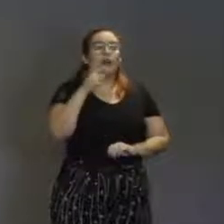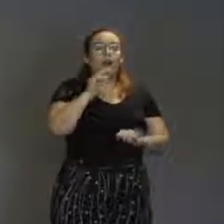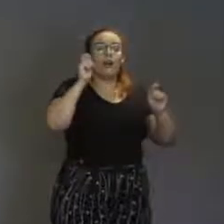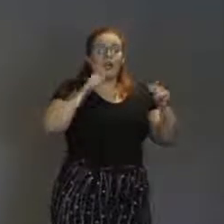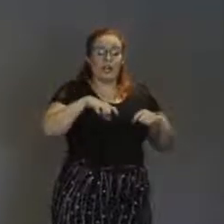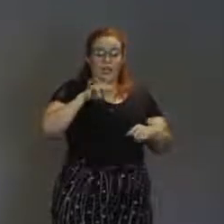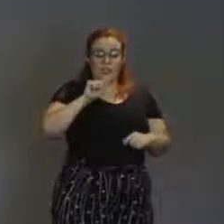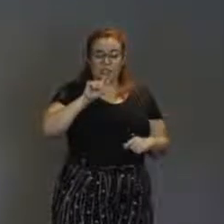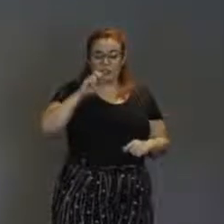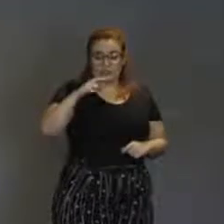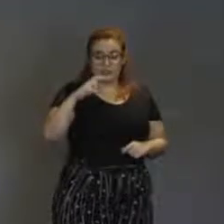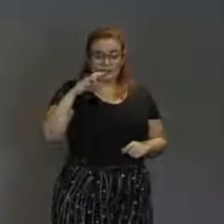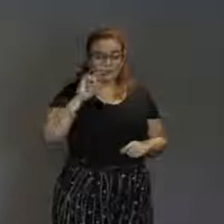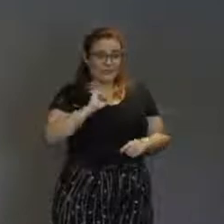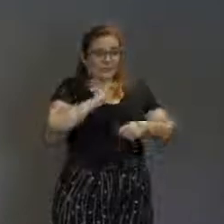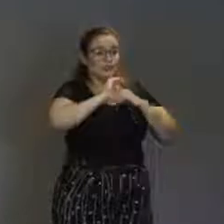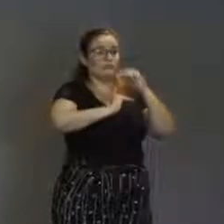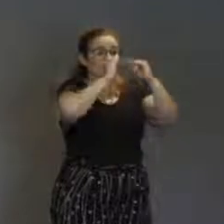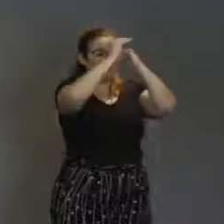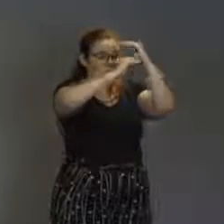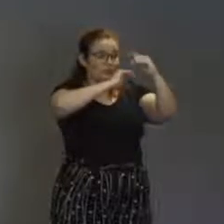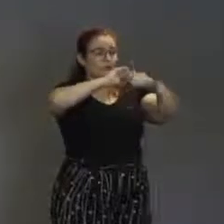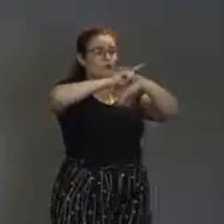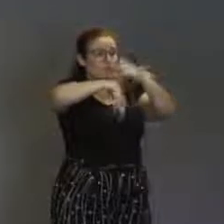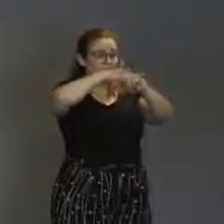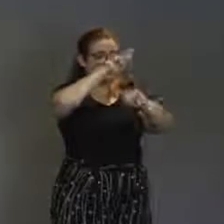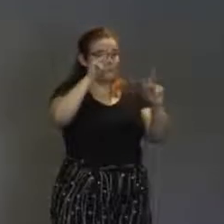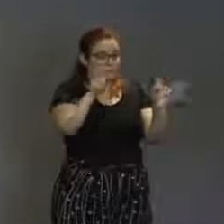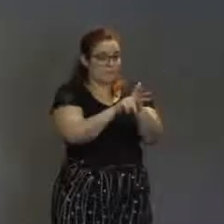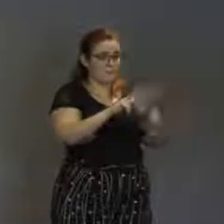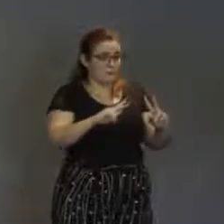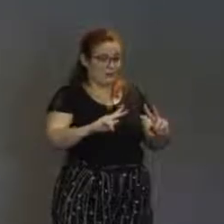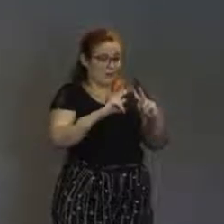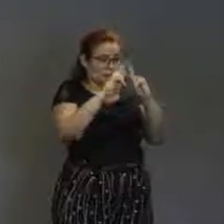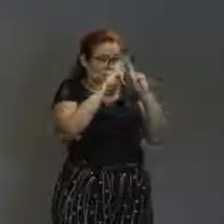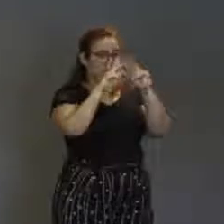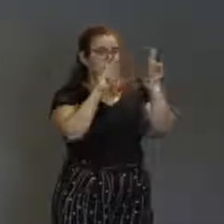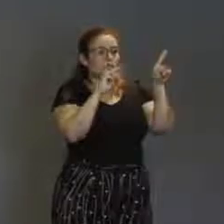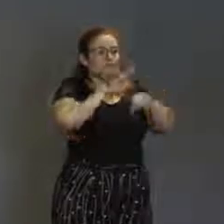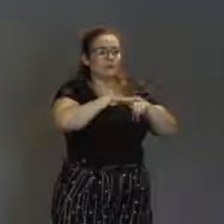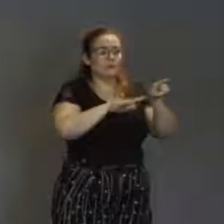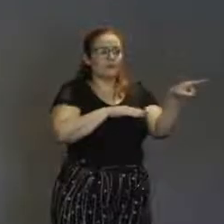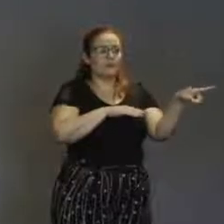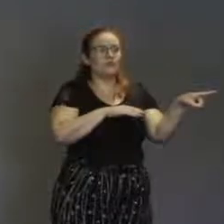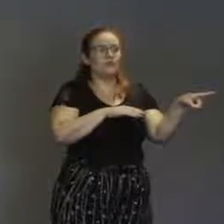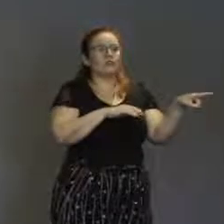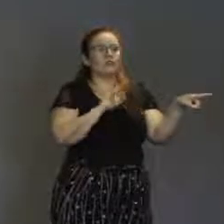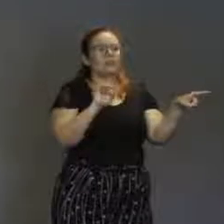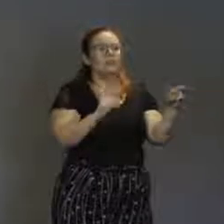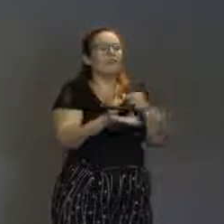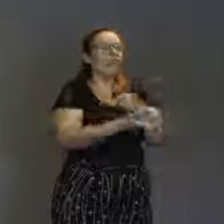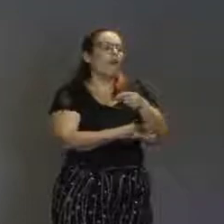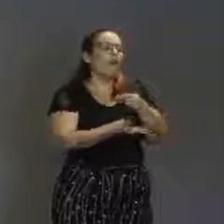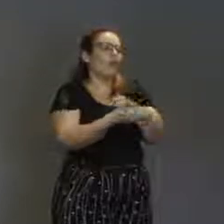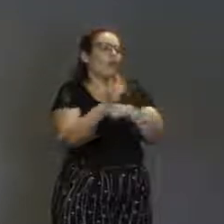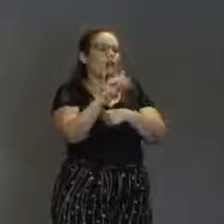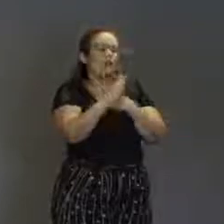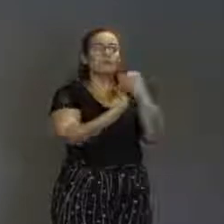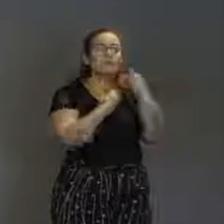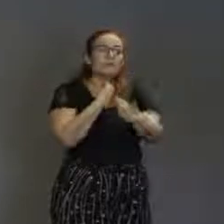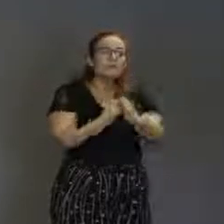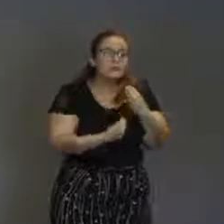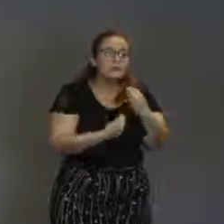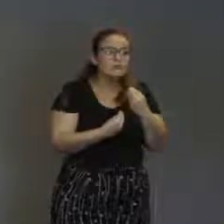de Desenvolvimento e Inovação de Paris, que é a tal da Paris & Co. E eles são muito pouco usuais na sua forma de abordagem de inovação,